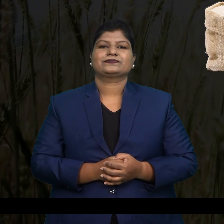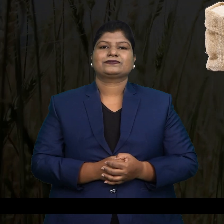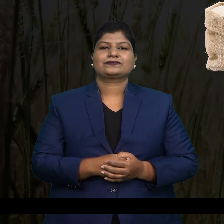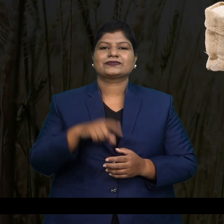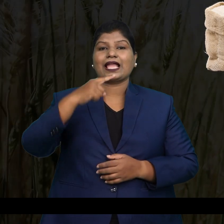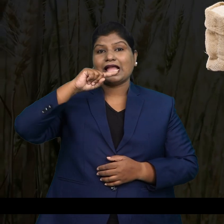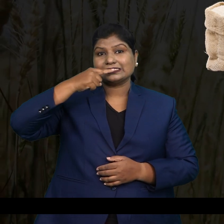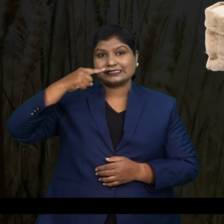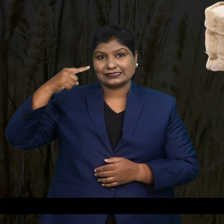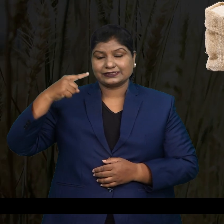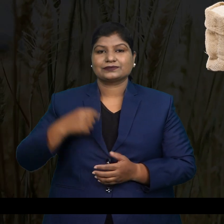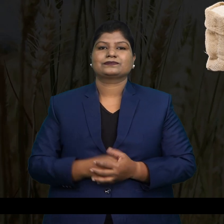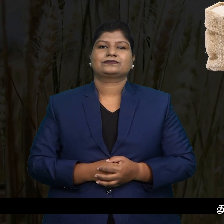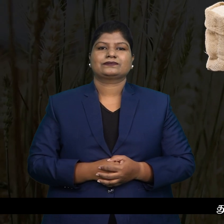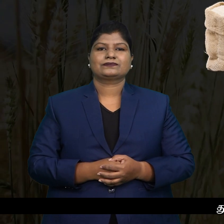சோளம்,